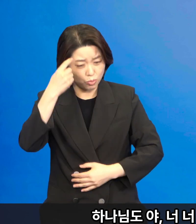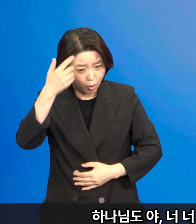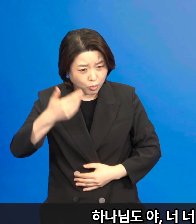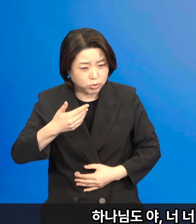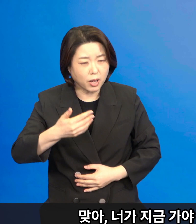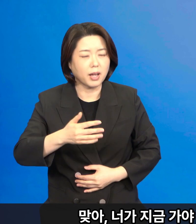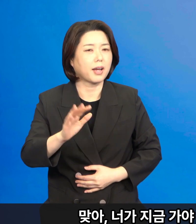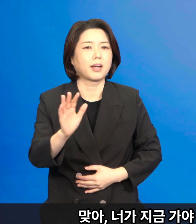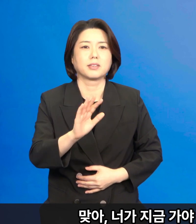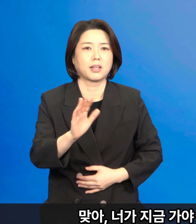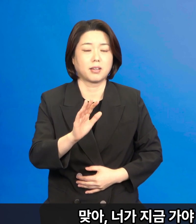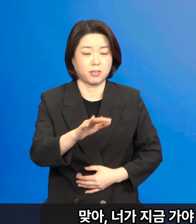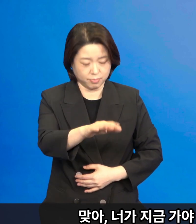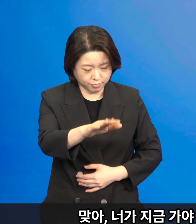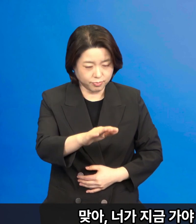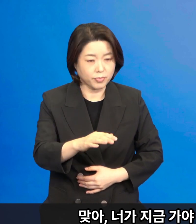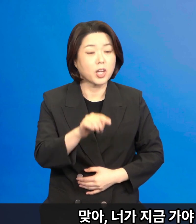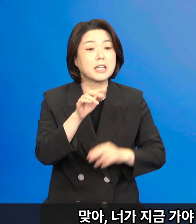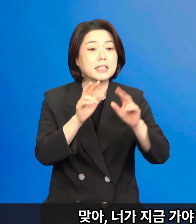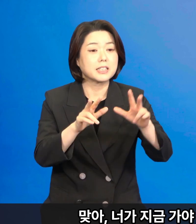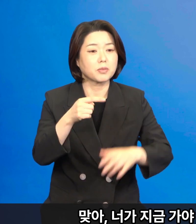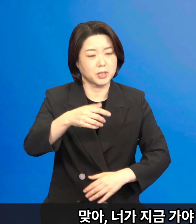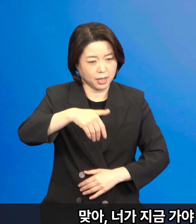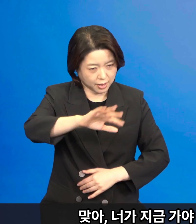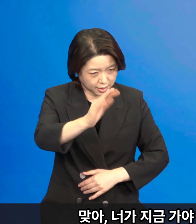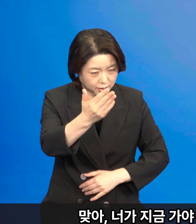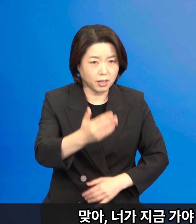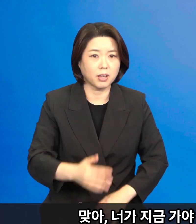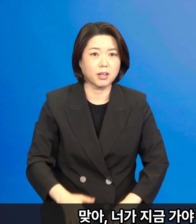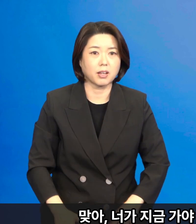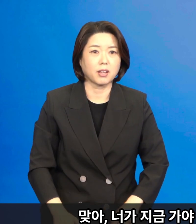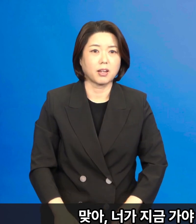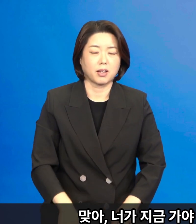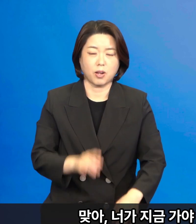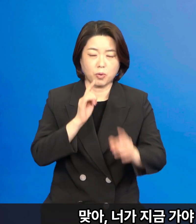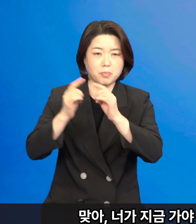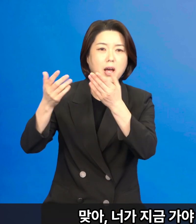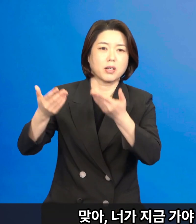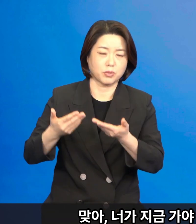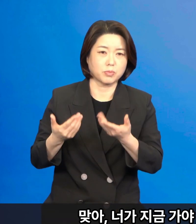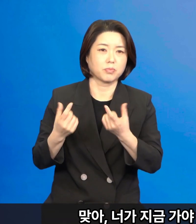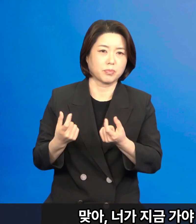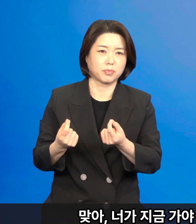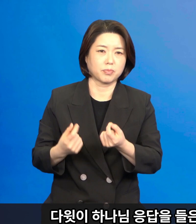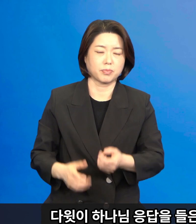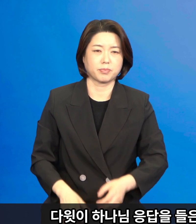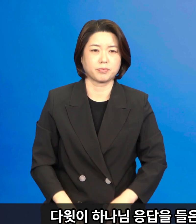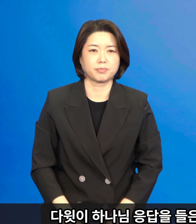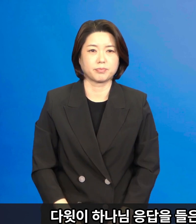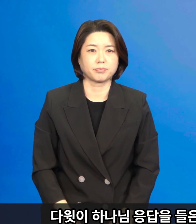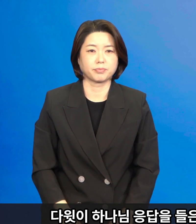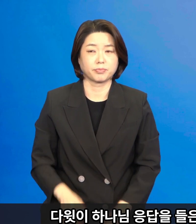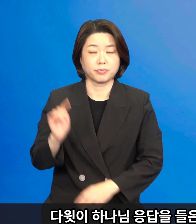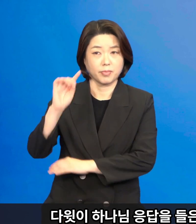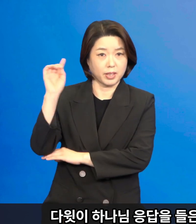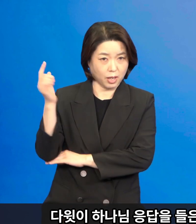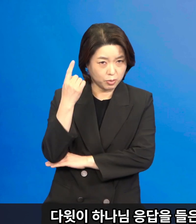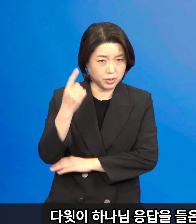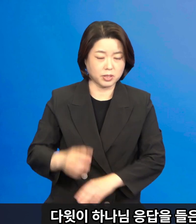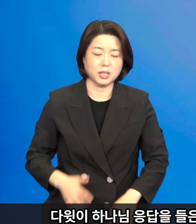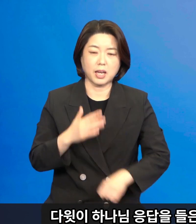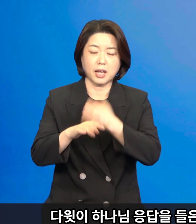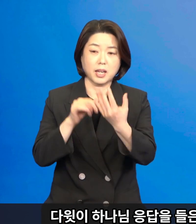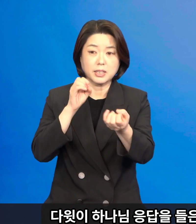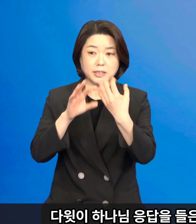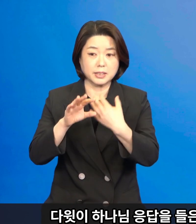하지 않고 맞아, 너가 지금 가야 된다 라고 말씀을 하시는 거예요. 다윗이 하나님의 응답을